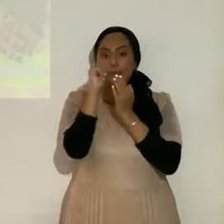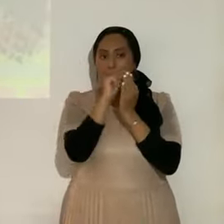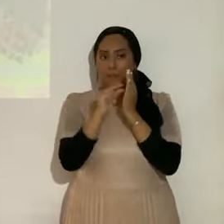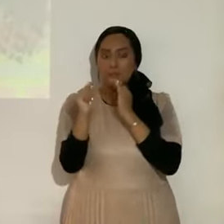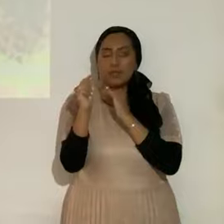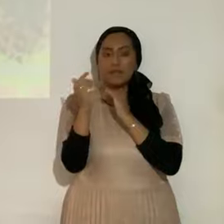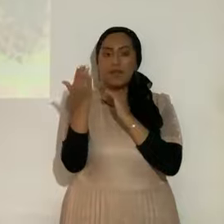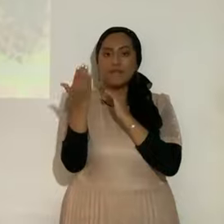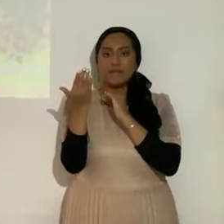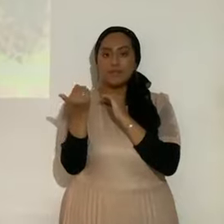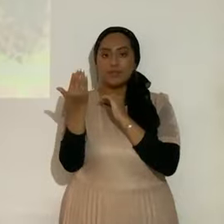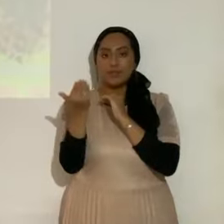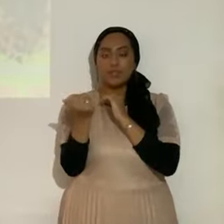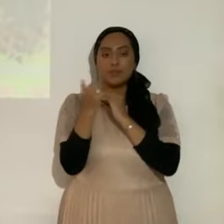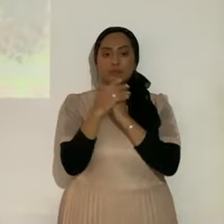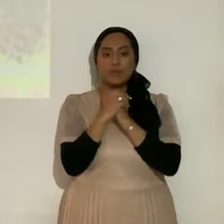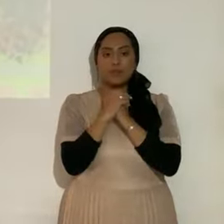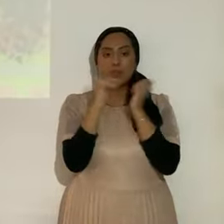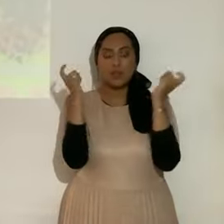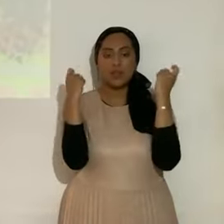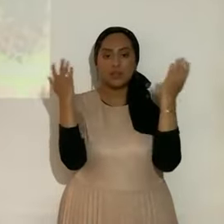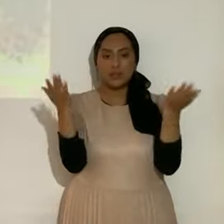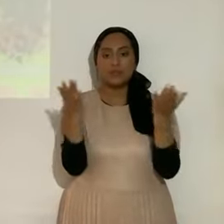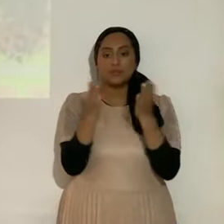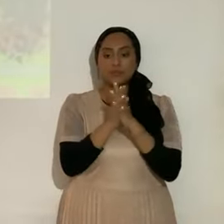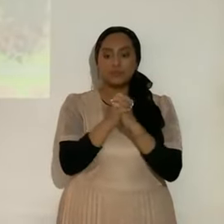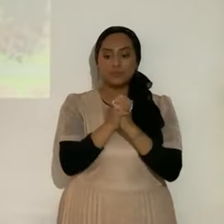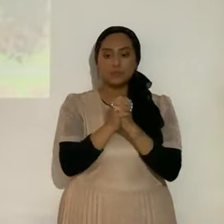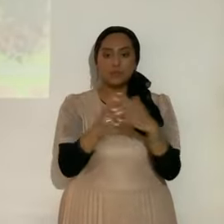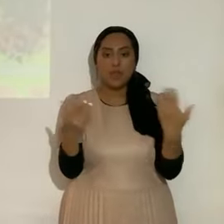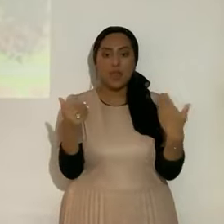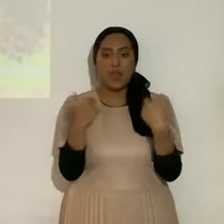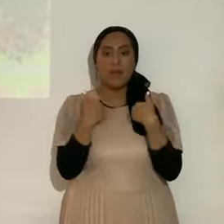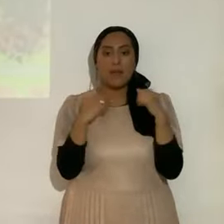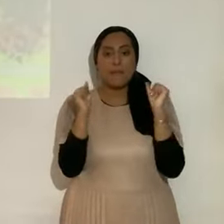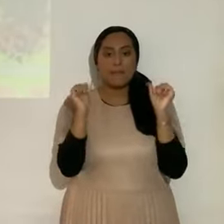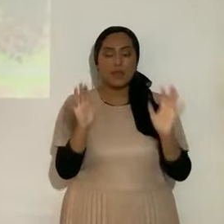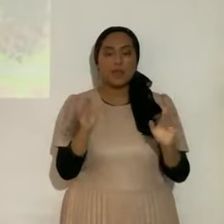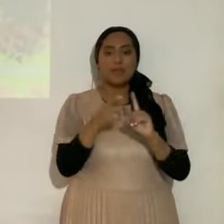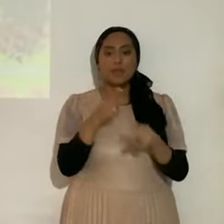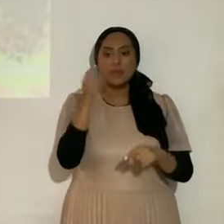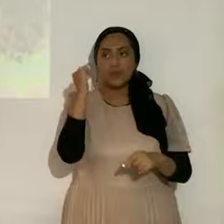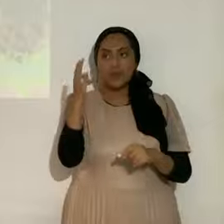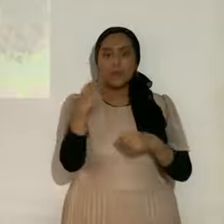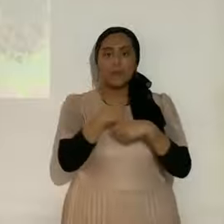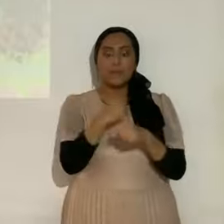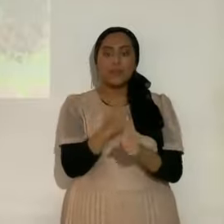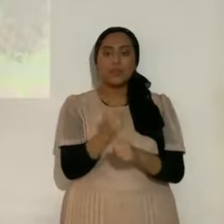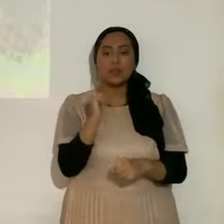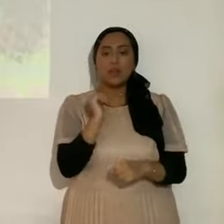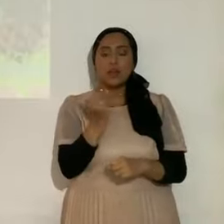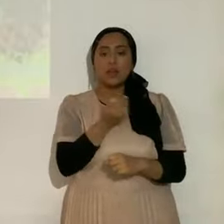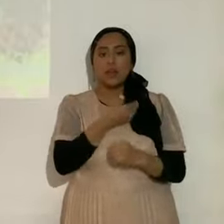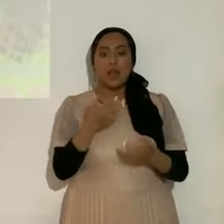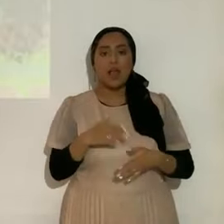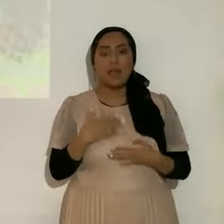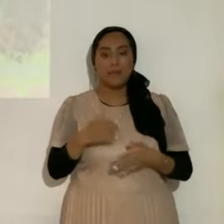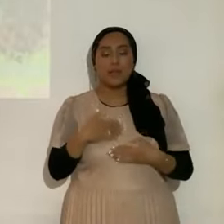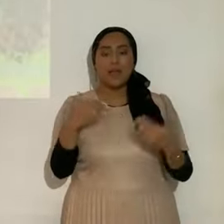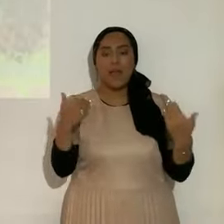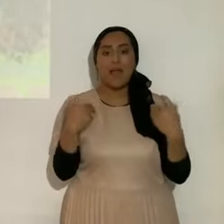verso 15. Aleluya. Tener bendición de Yahweh nos hace felices. Tener